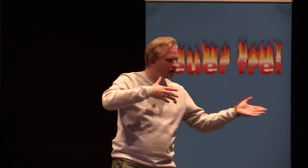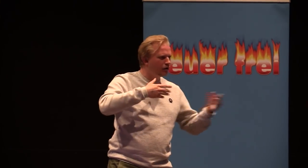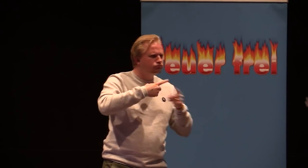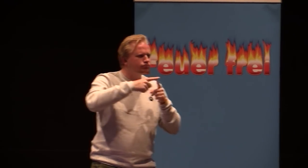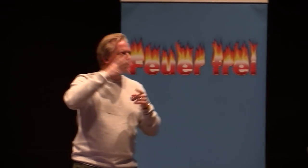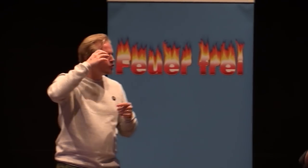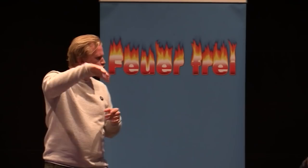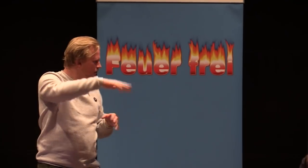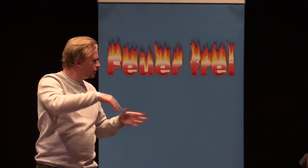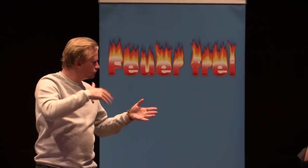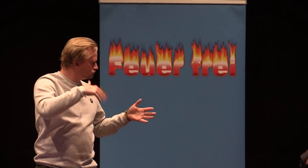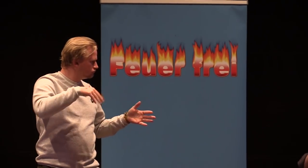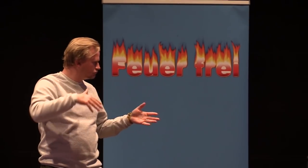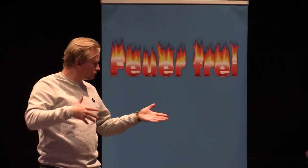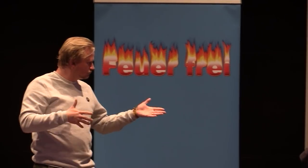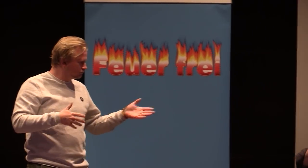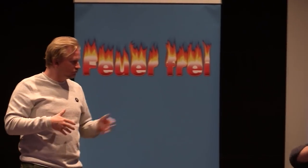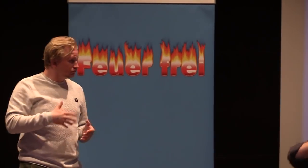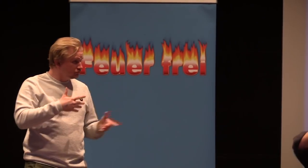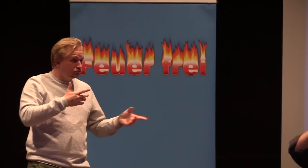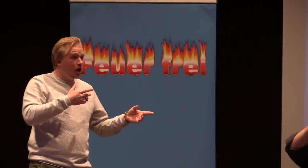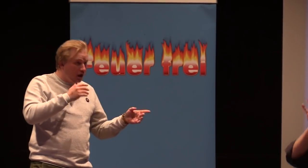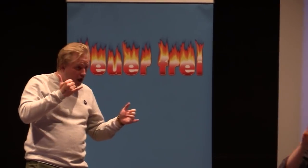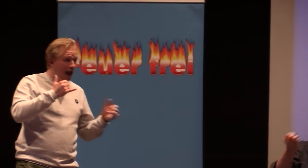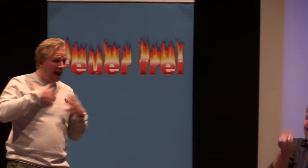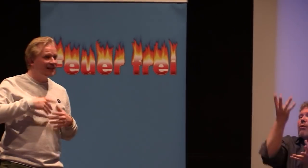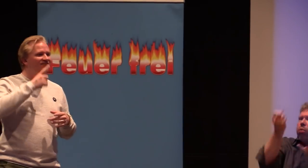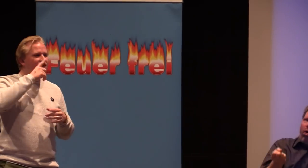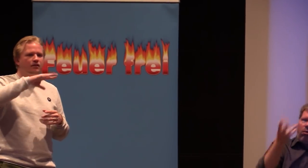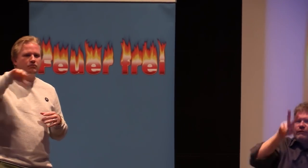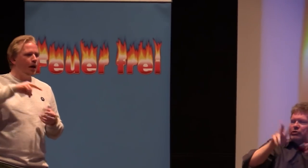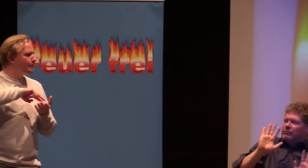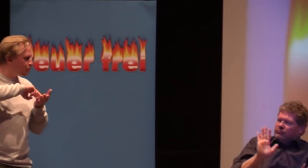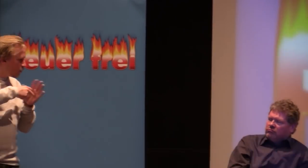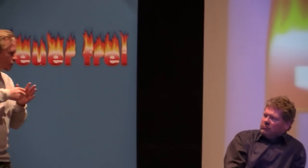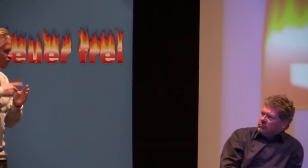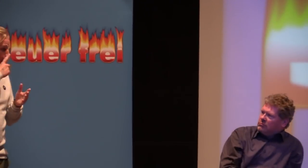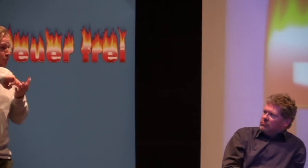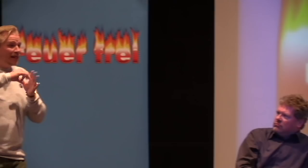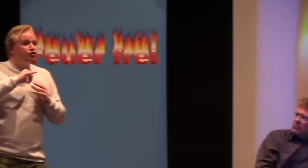Naja, aber ich denke auch, so wie du gerade sagtest, Stefan, Nordlichter zum Beispiel oder so, da gibt es ganz viele verschiedene Jugendvereine.